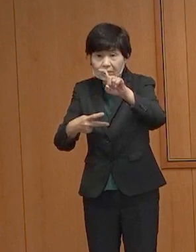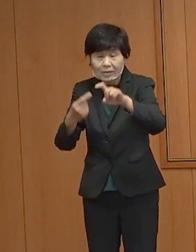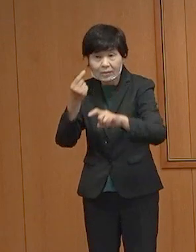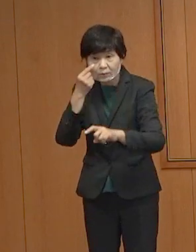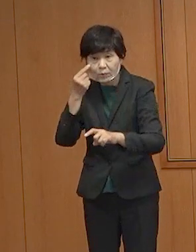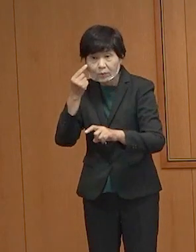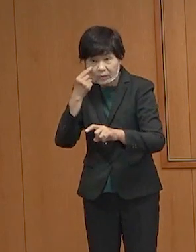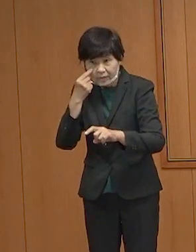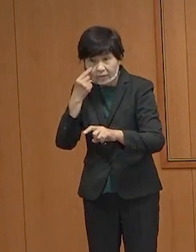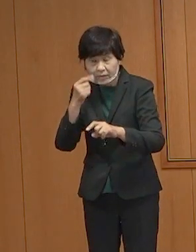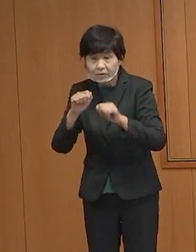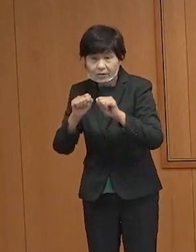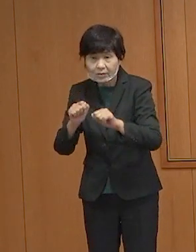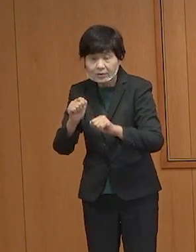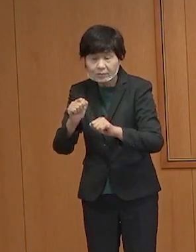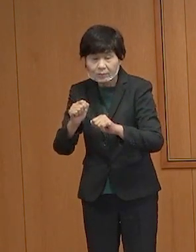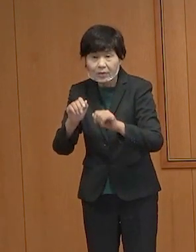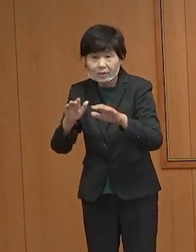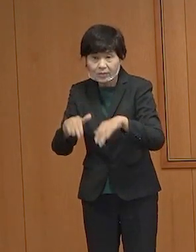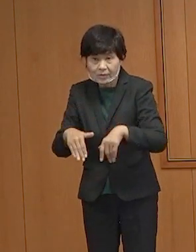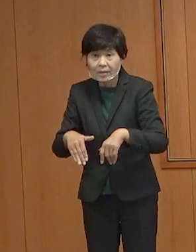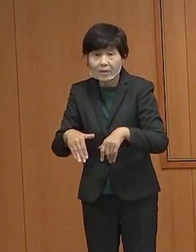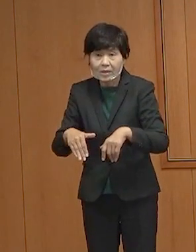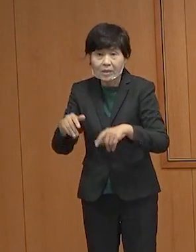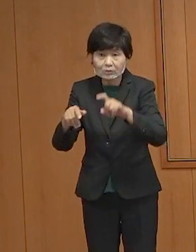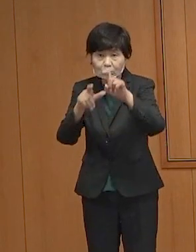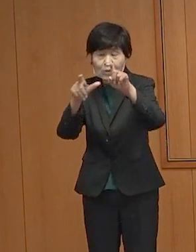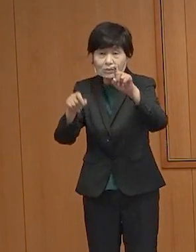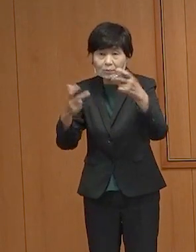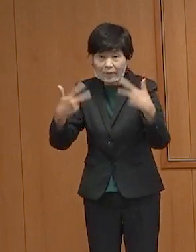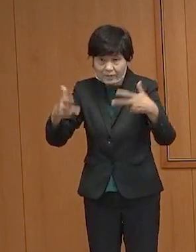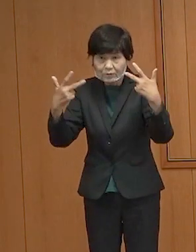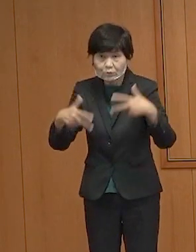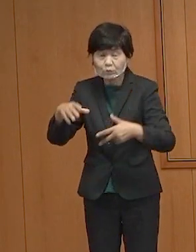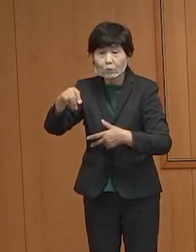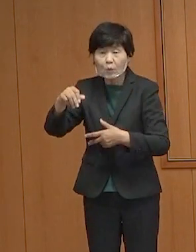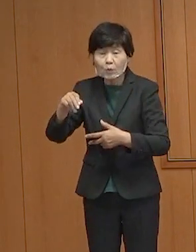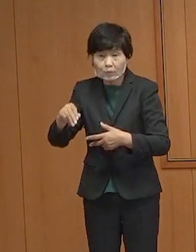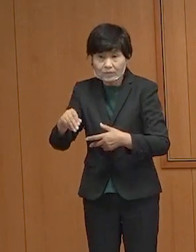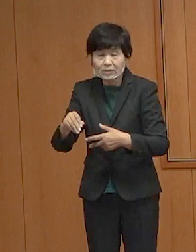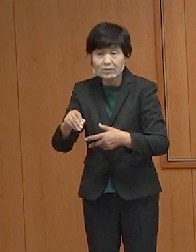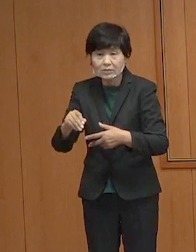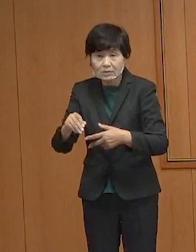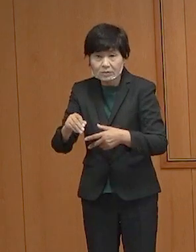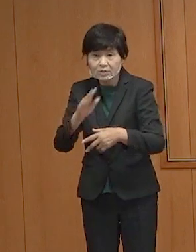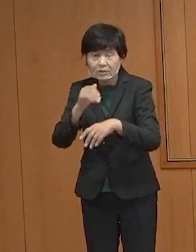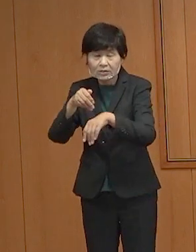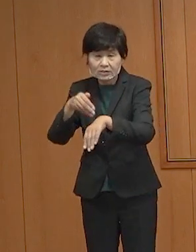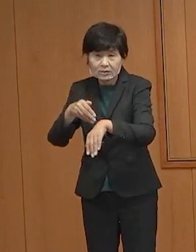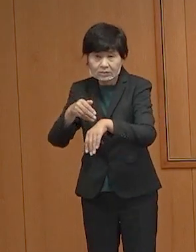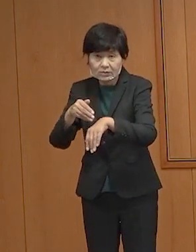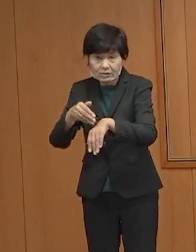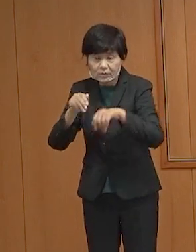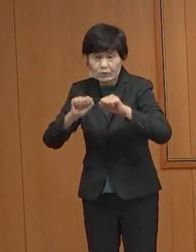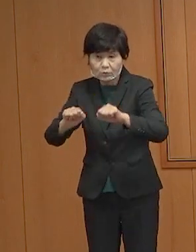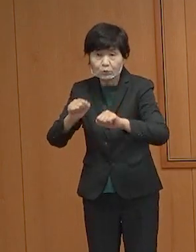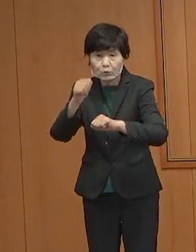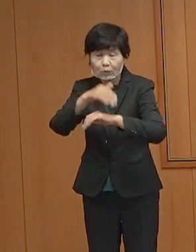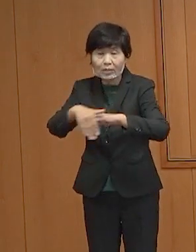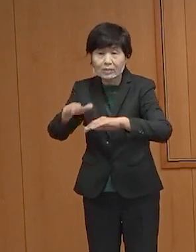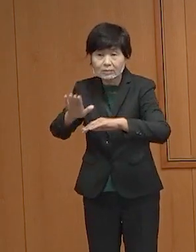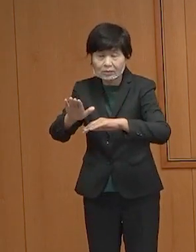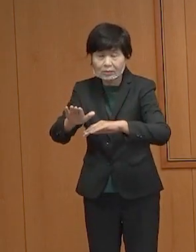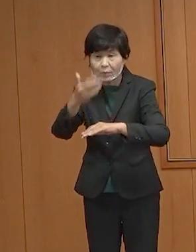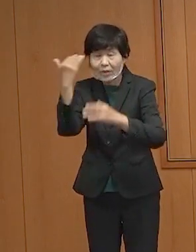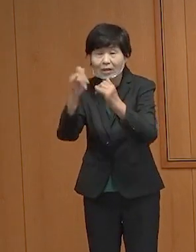を踏まえまして、10月の毎週土曜日に継続して実施することといたしました。若者の接種機会を